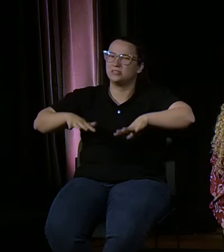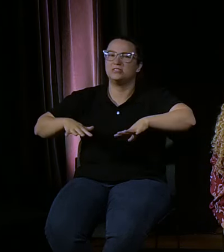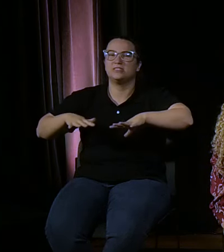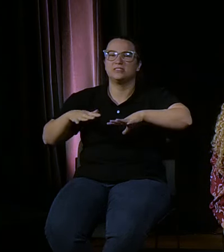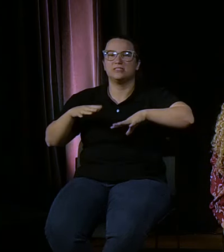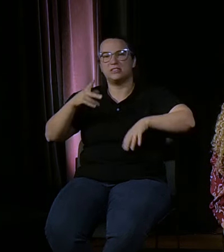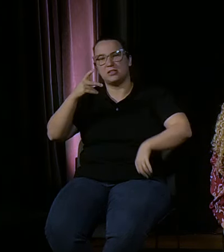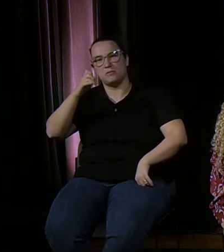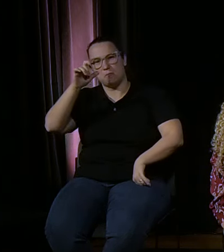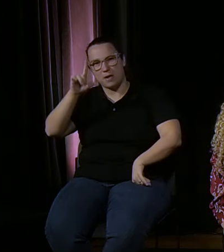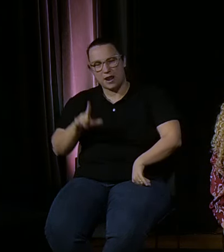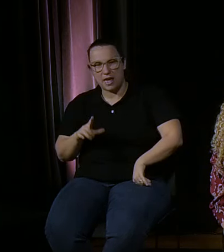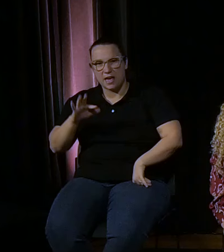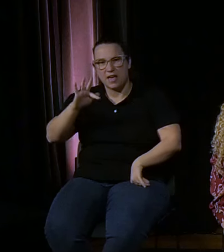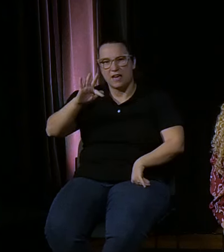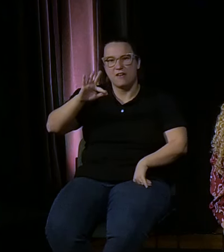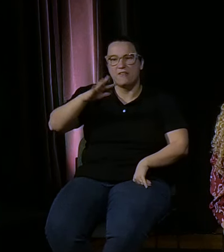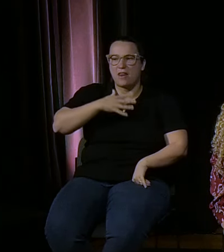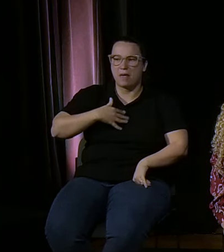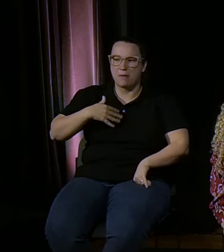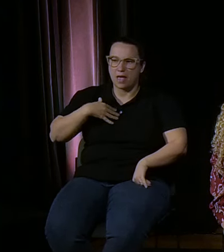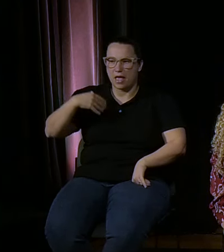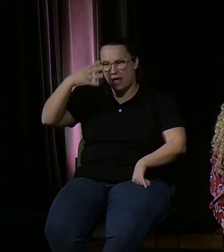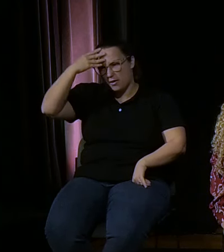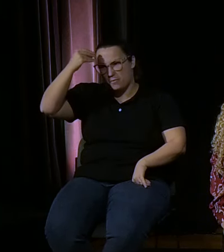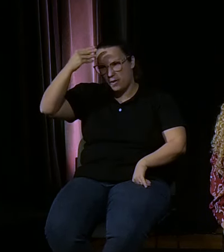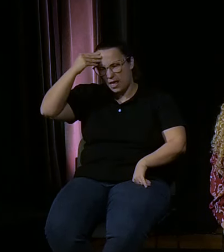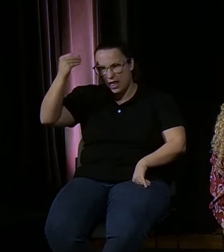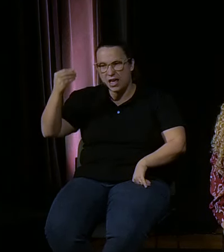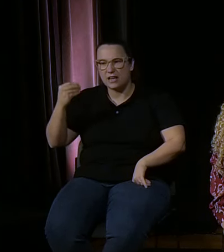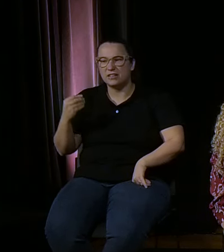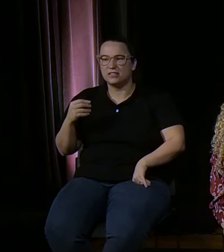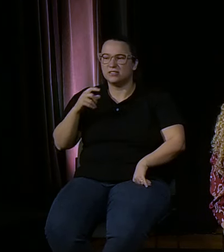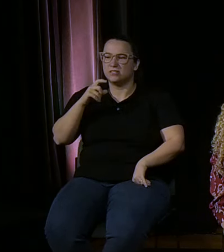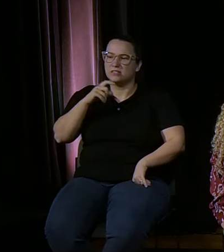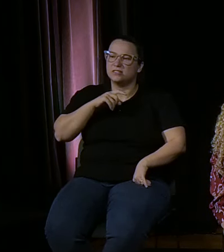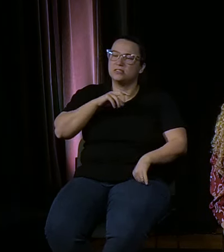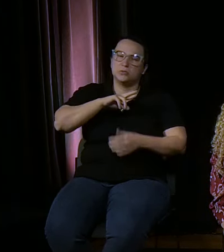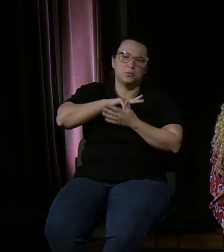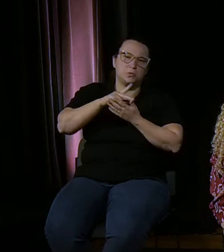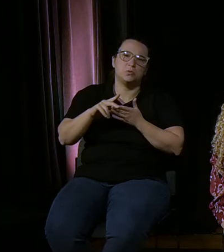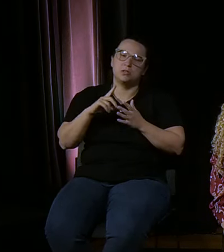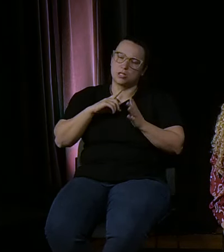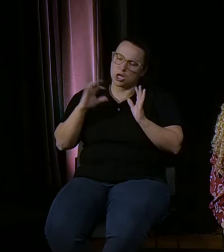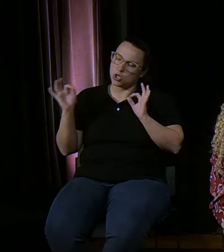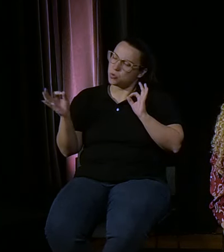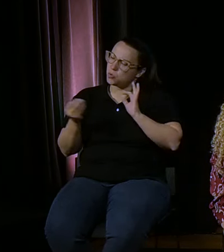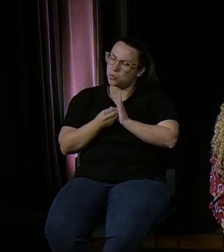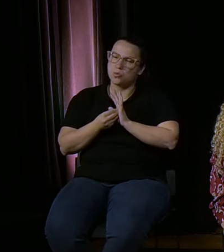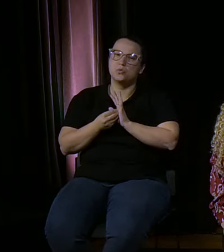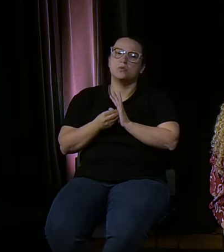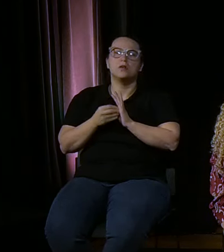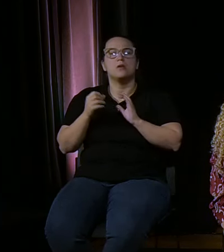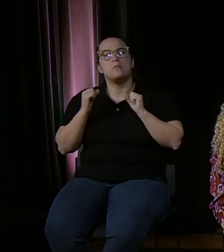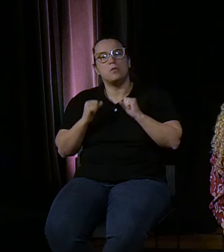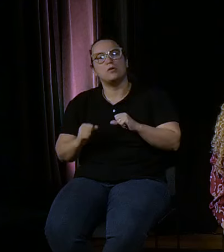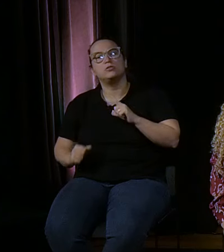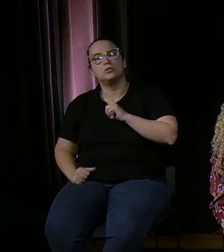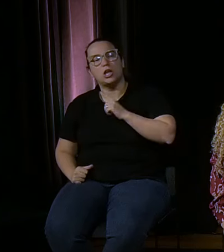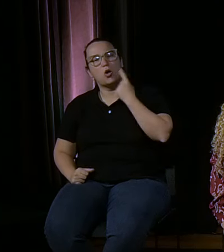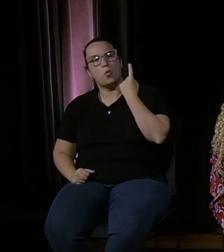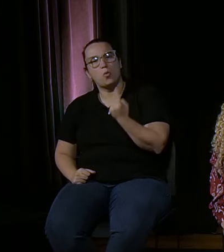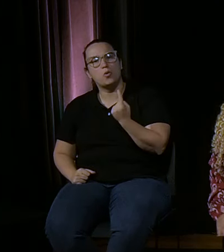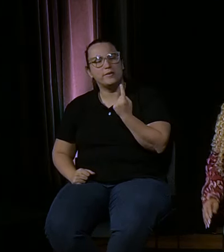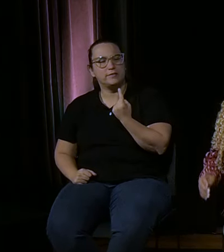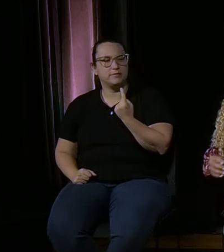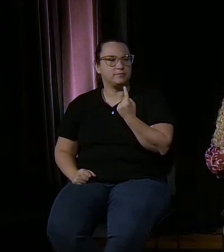tem Pelé, o Flamengo, Mangueira e outras mentiras mais. Quem tem isso tem tudo, pode até ter um